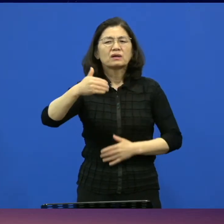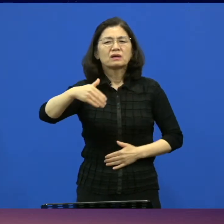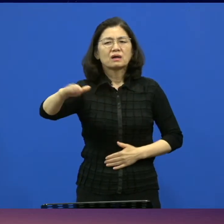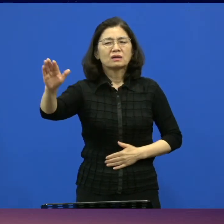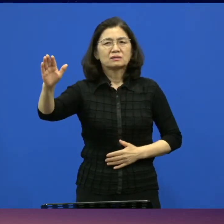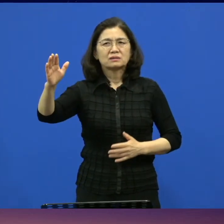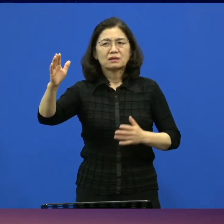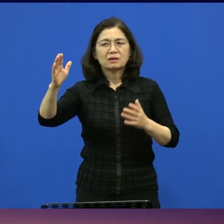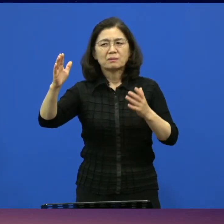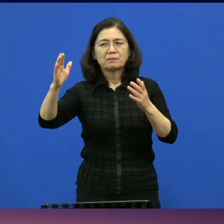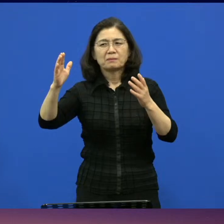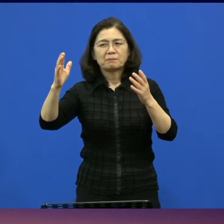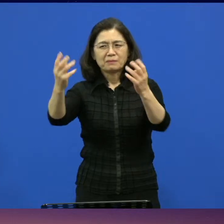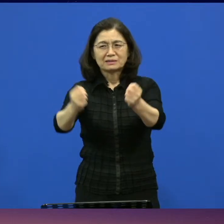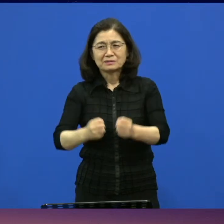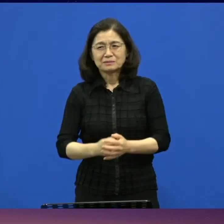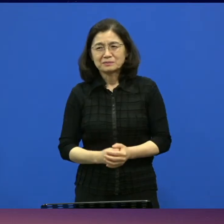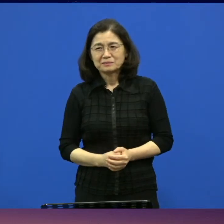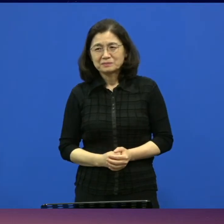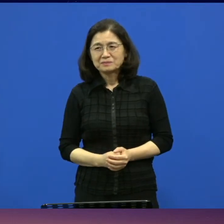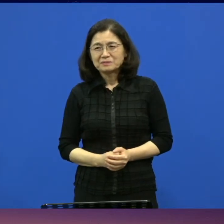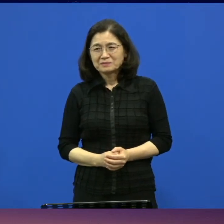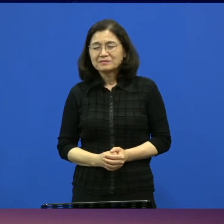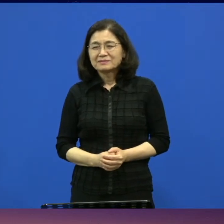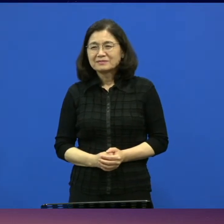대답 안 해도 돼요.